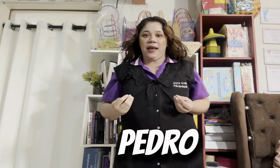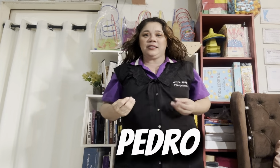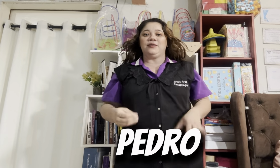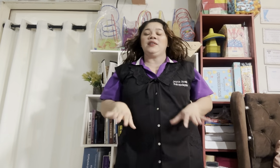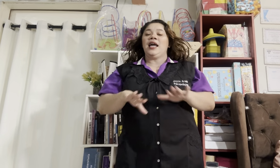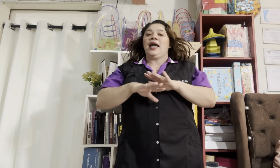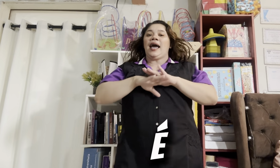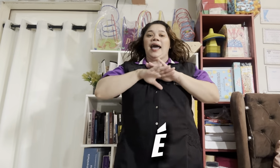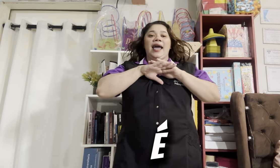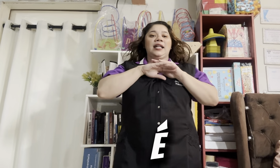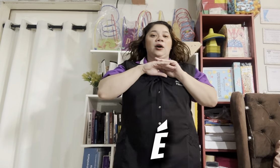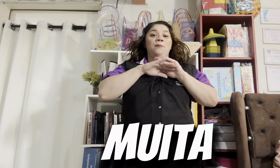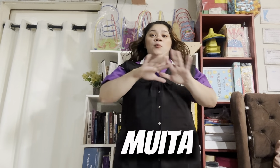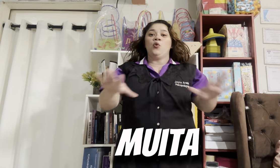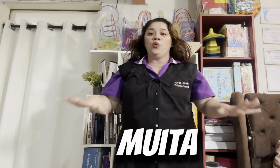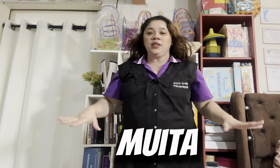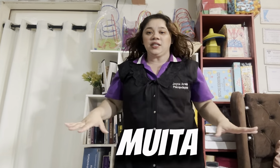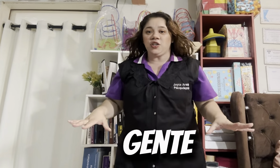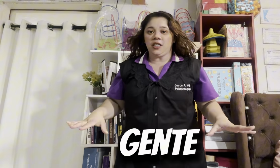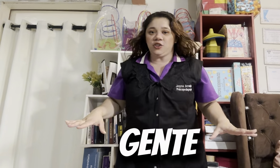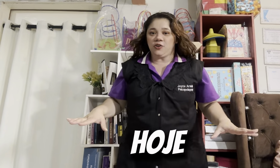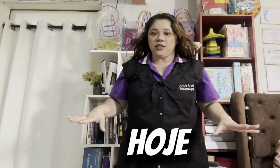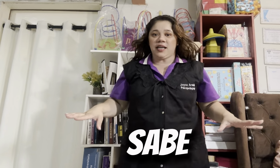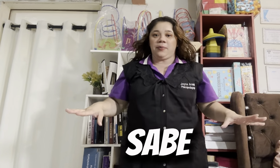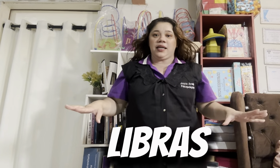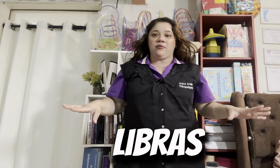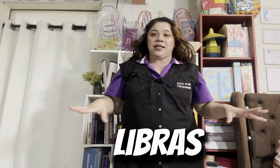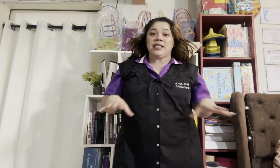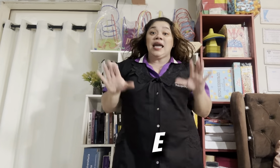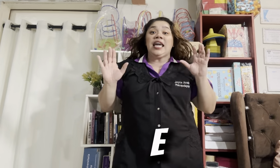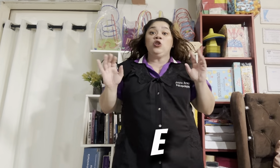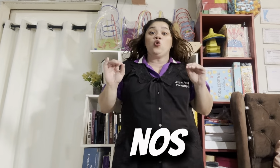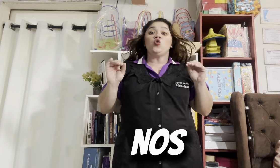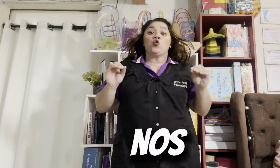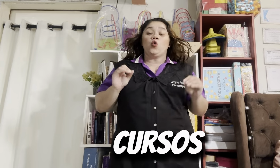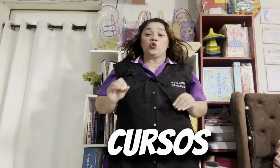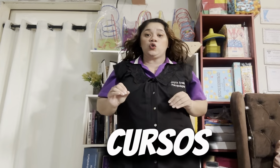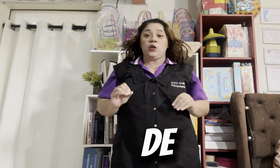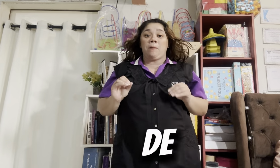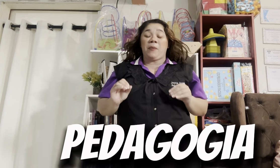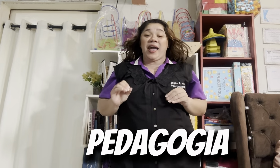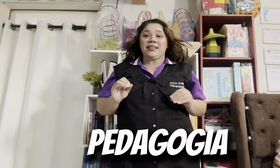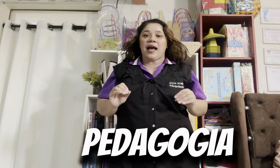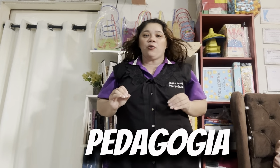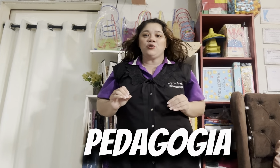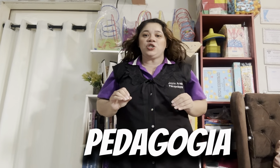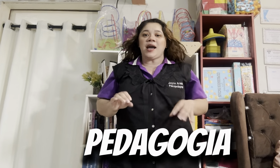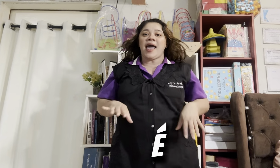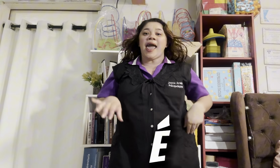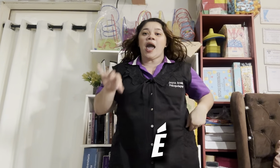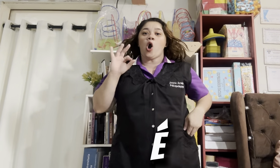Pedro, muita gente hoje sabe Libras e nos cursos de pedagogia é